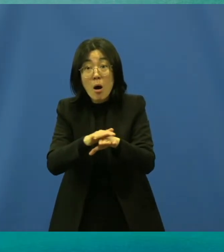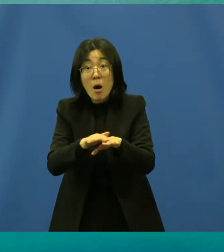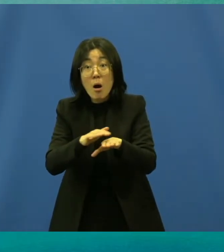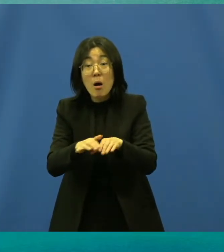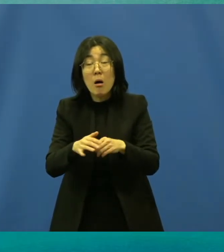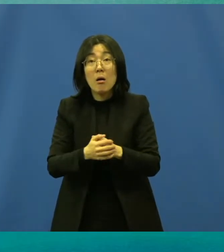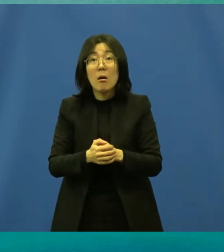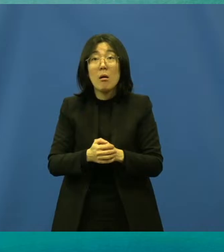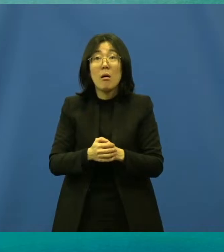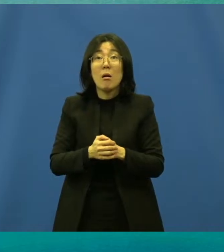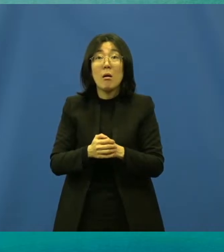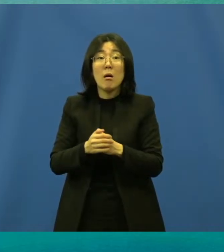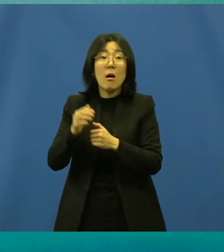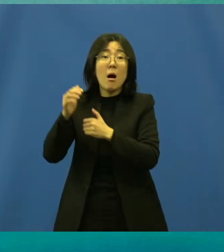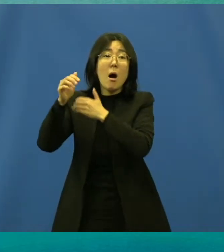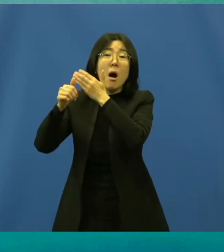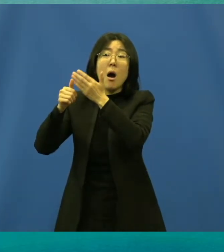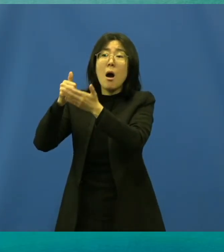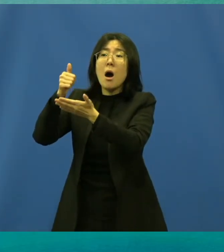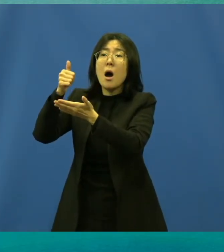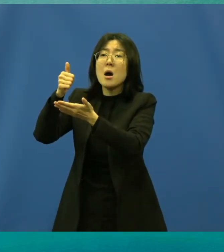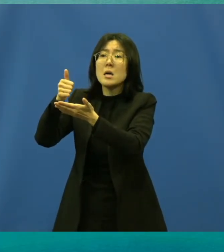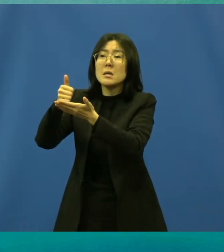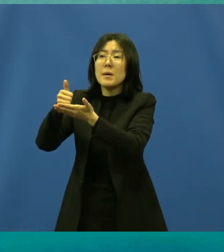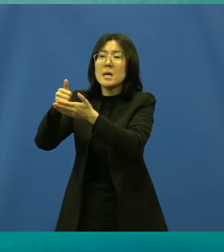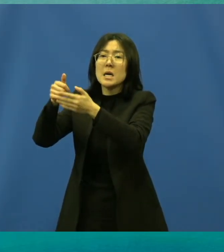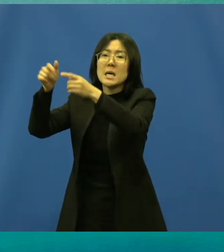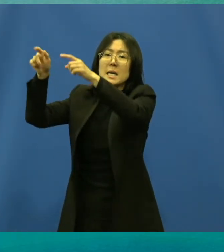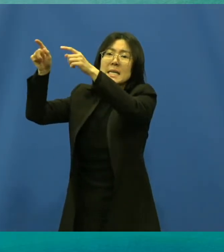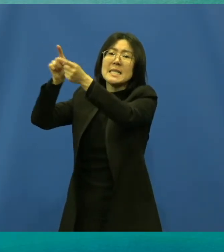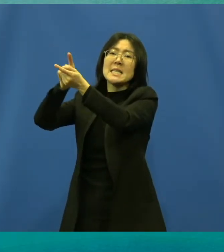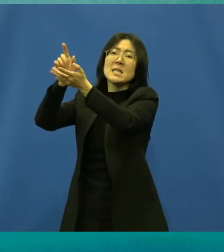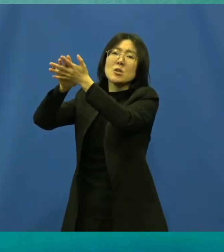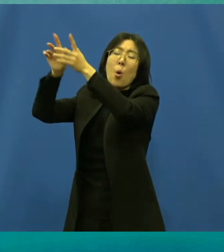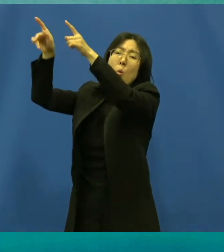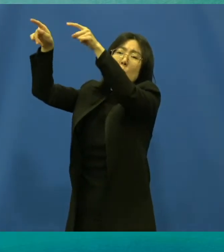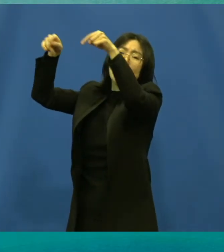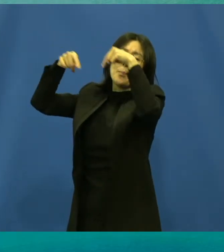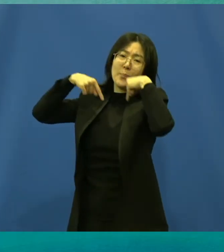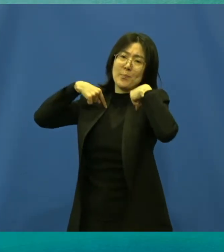어떻게 해요? 하나님으로부터 직접 공급받는 훈련.